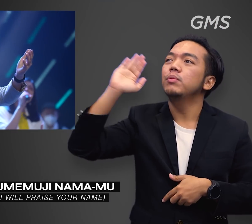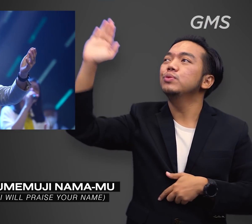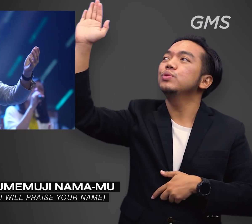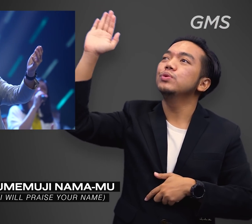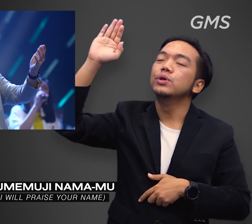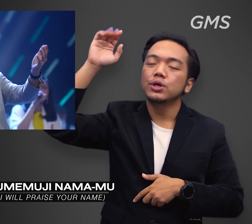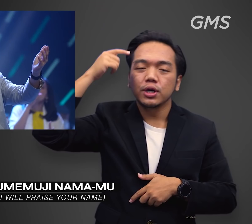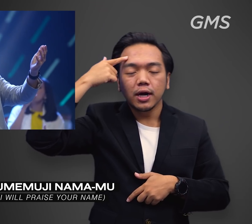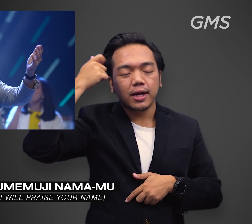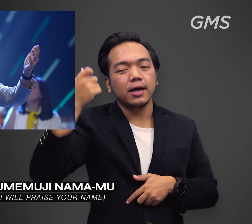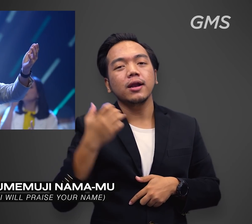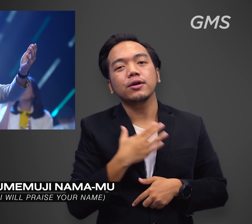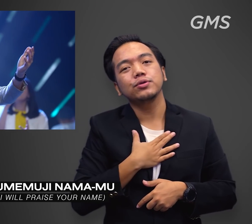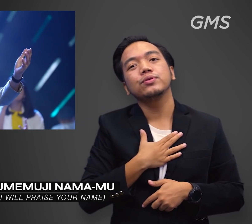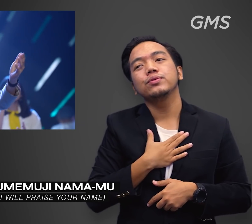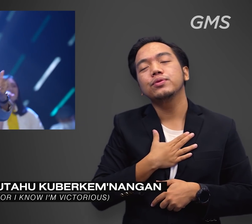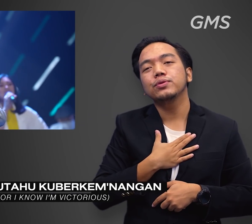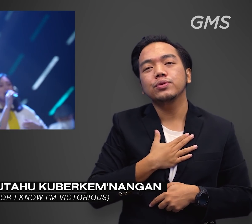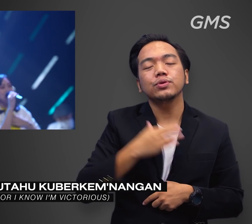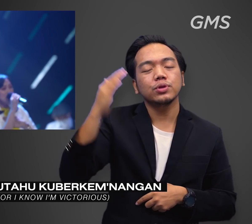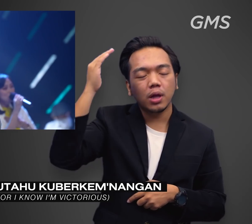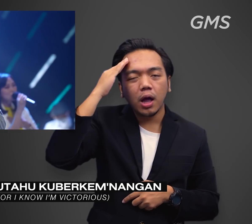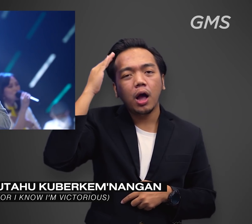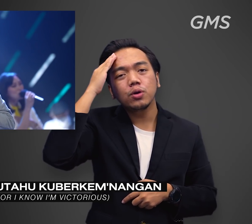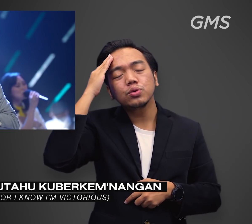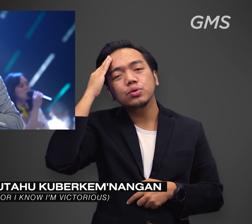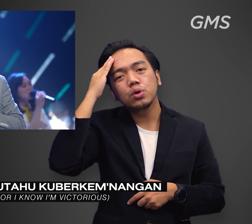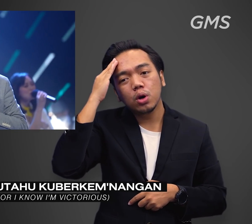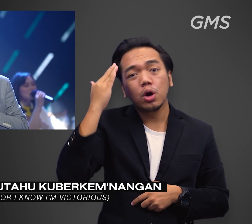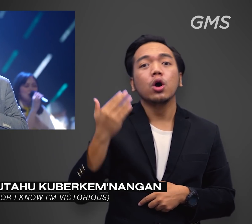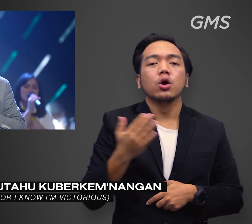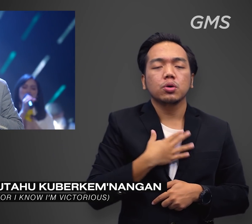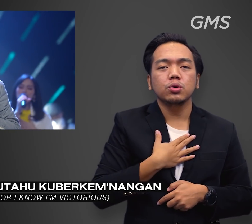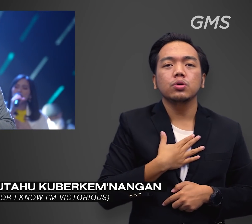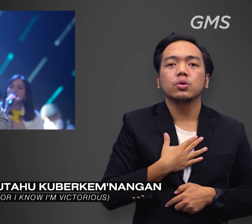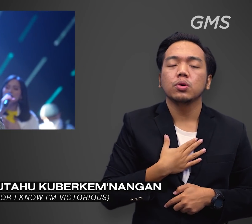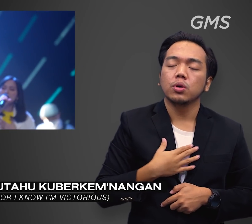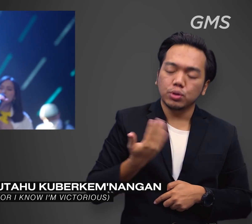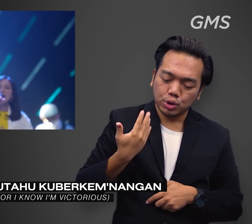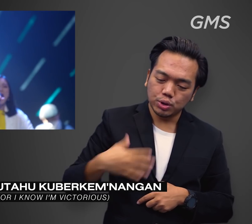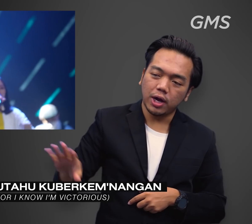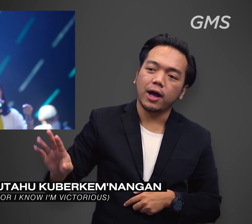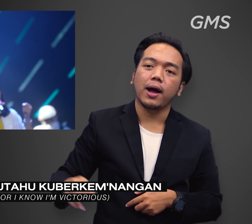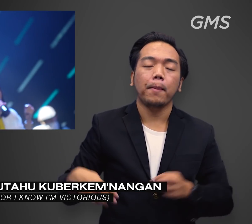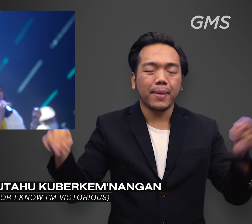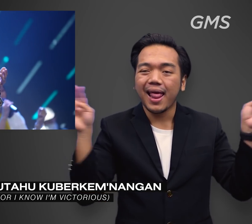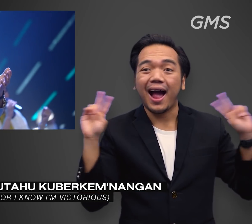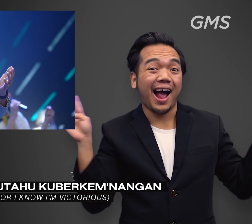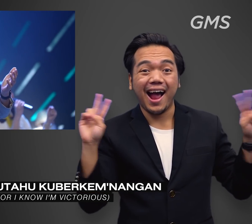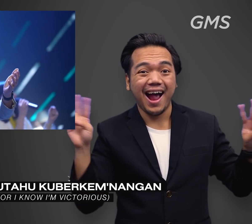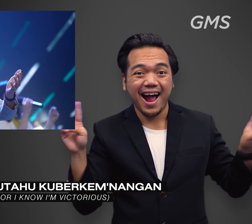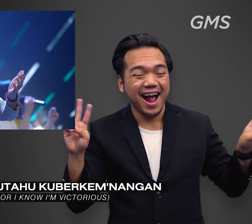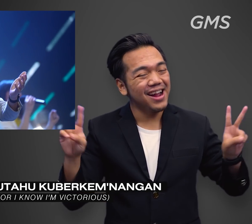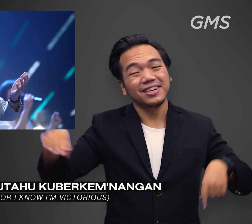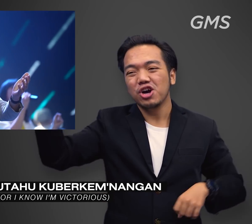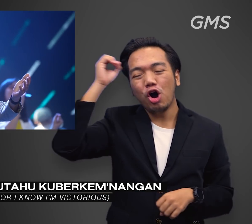memuji nama-Mu, karena ku tahu ku telah